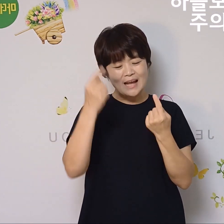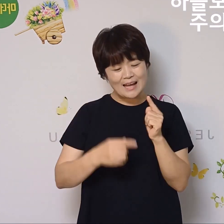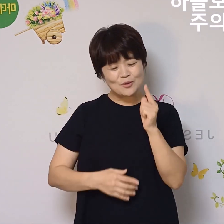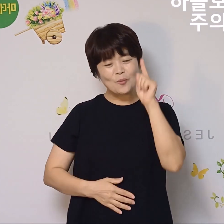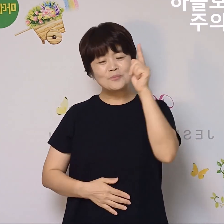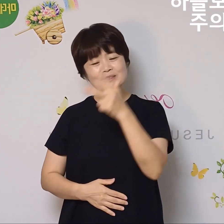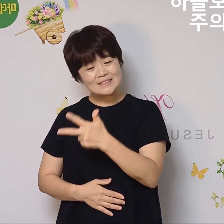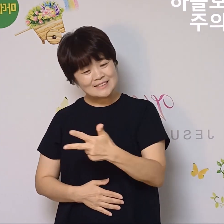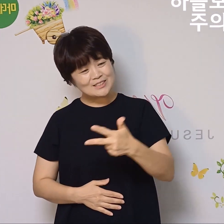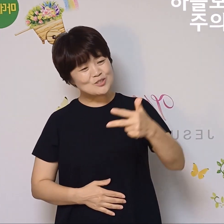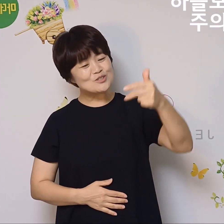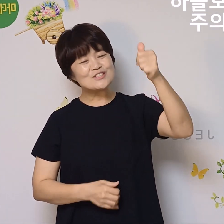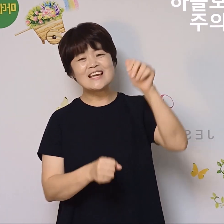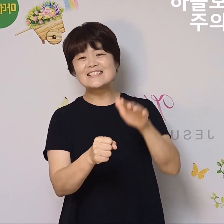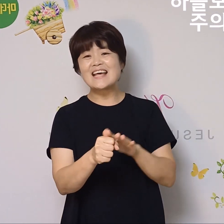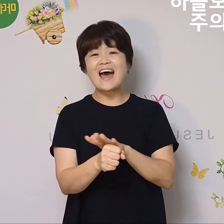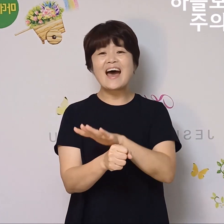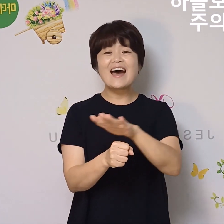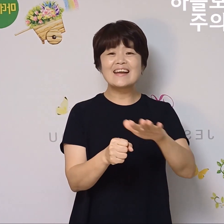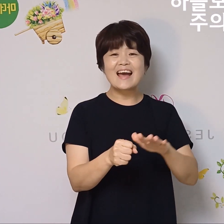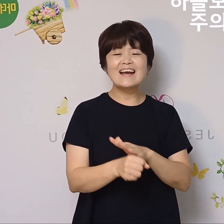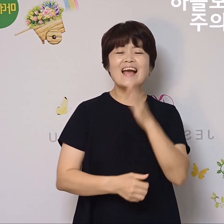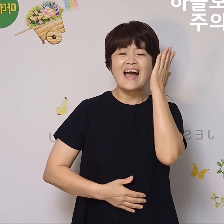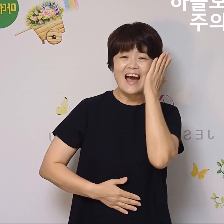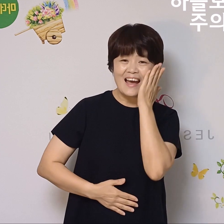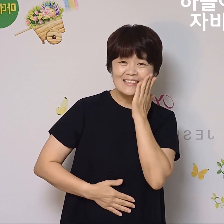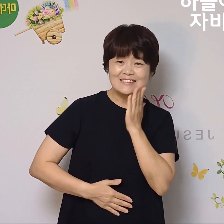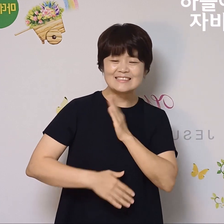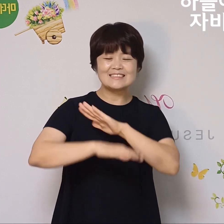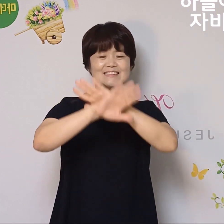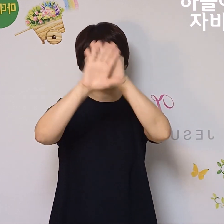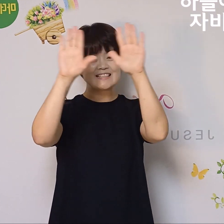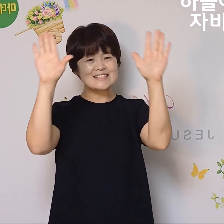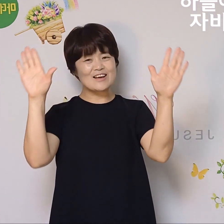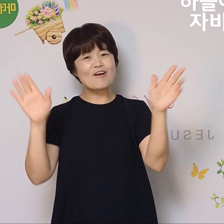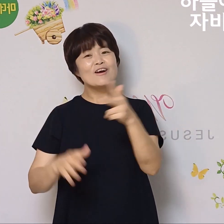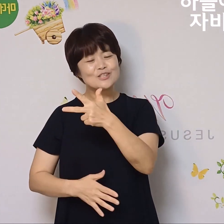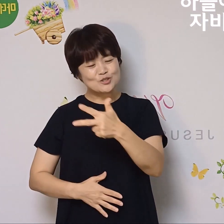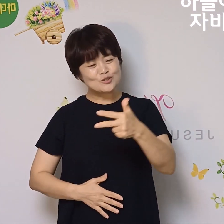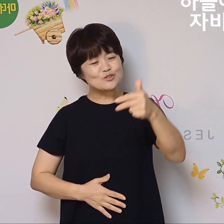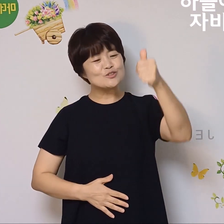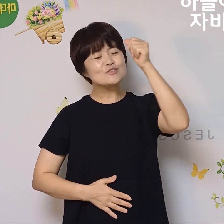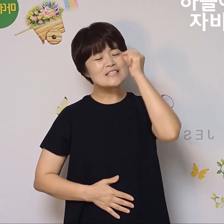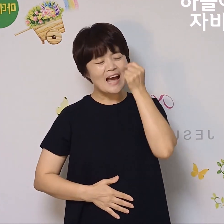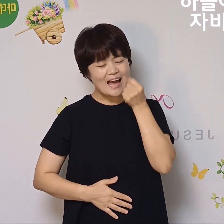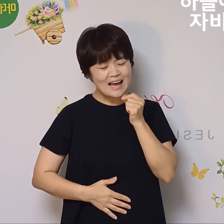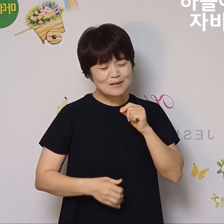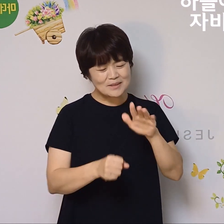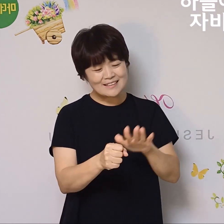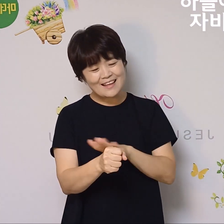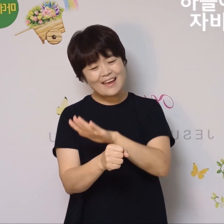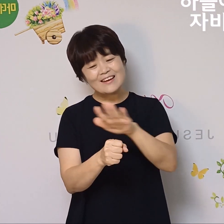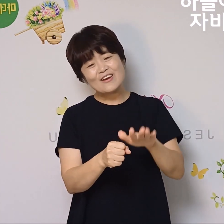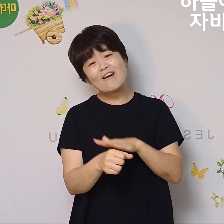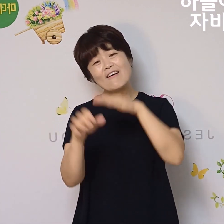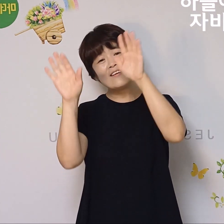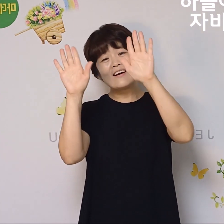하늘보다 높은 주의 사랑, 하늘에서 주잡이 내려